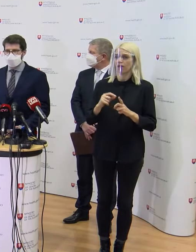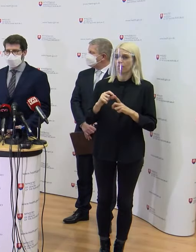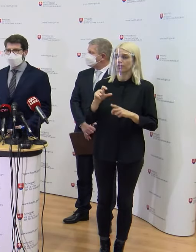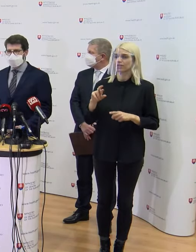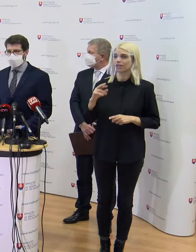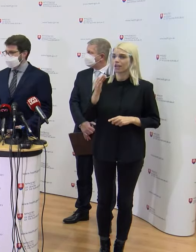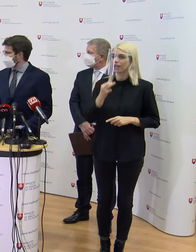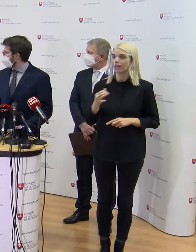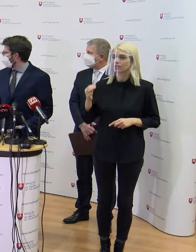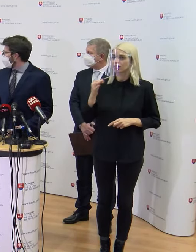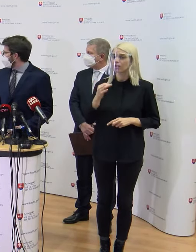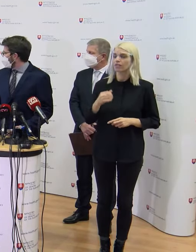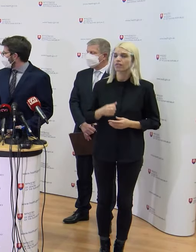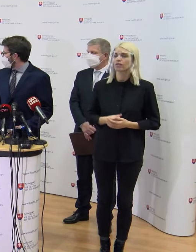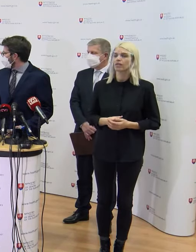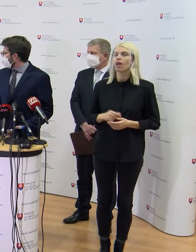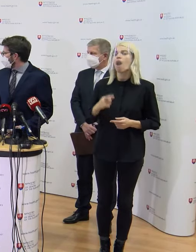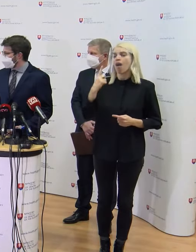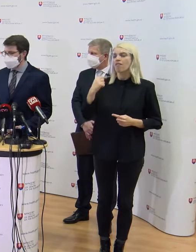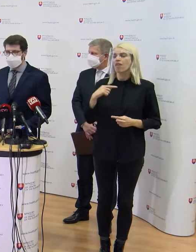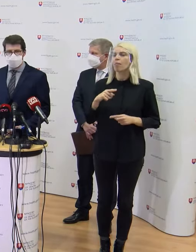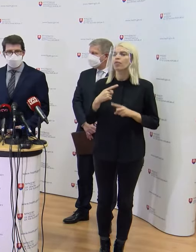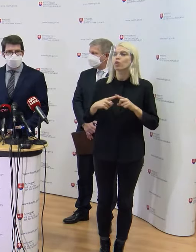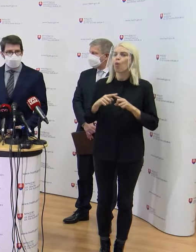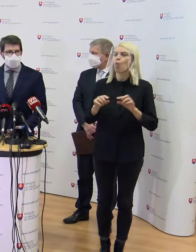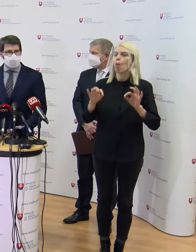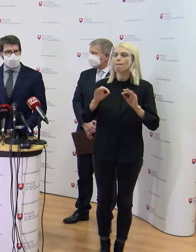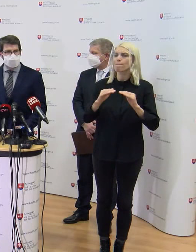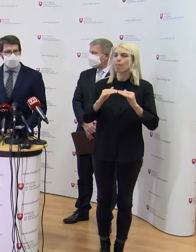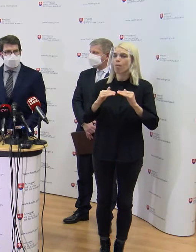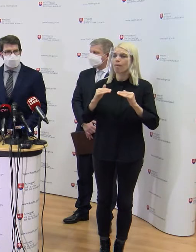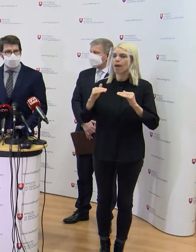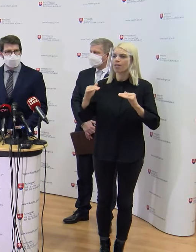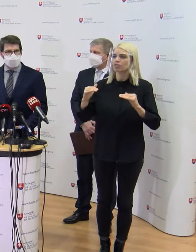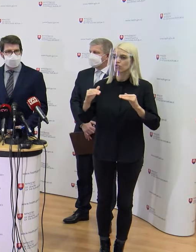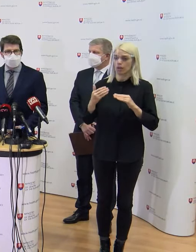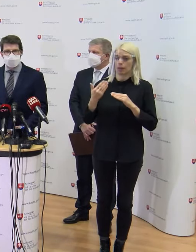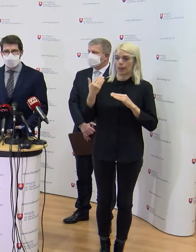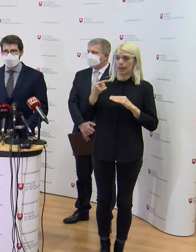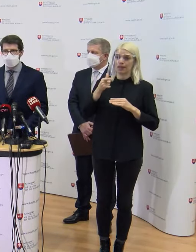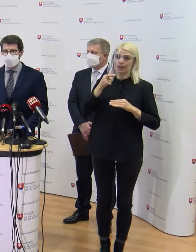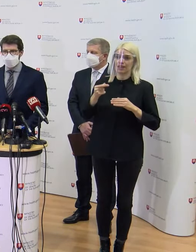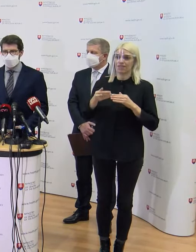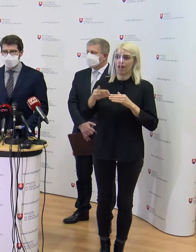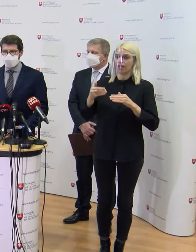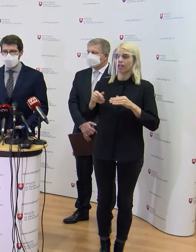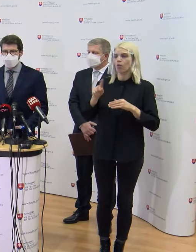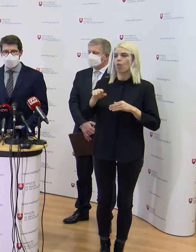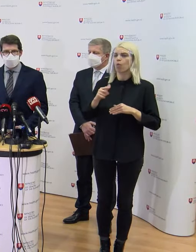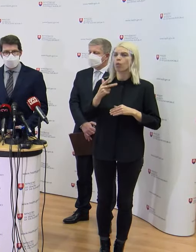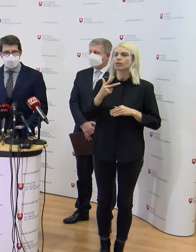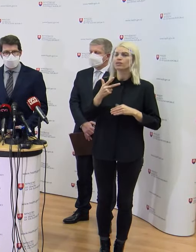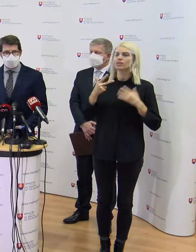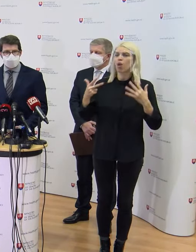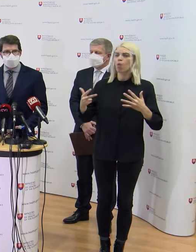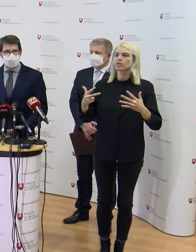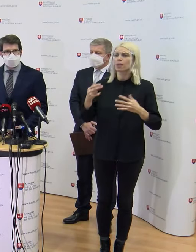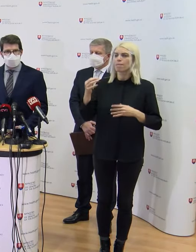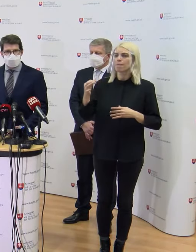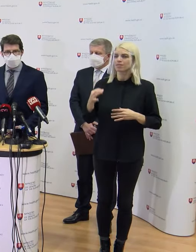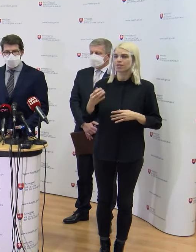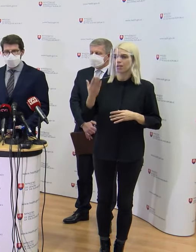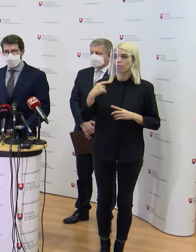testov, aj keď tento rast mierne spomaluje ostatné dva dni, bol takmer na úrovni alebo okolo 38%